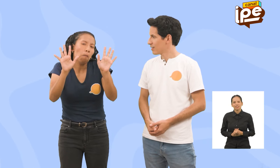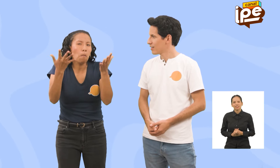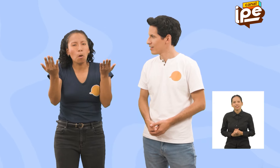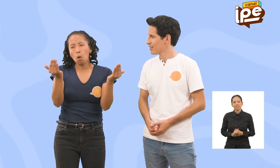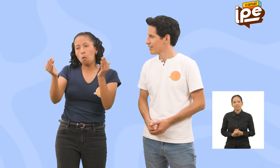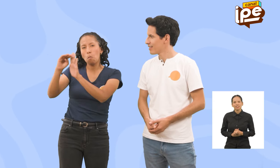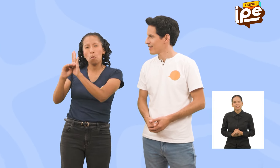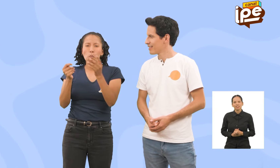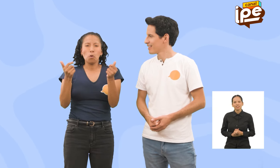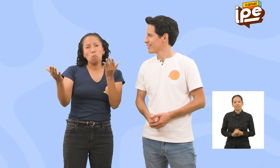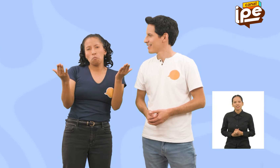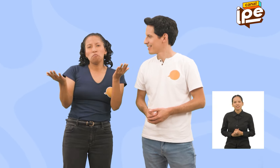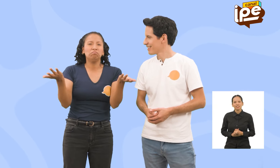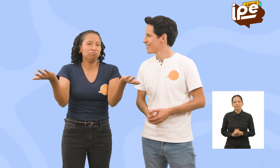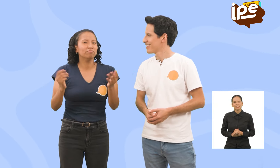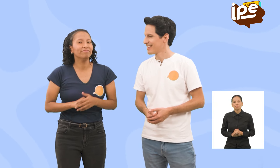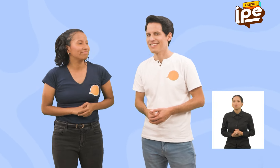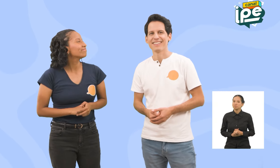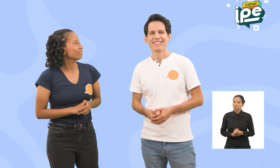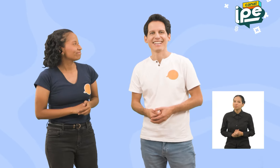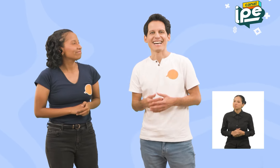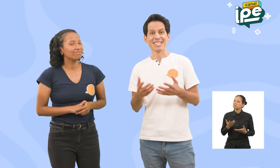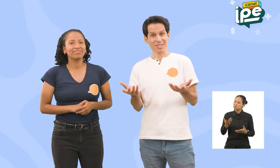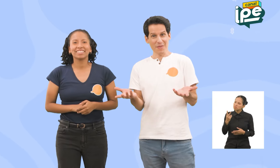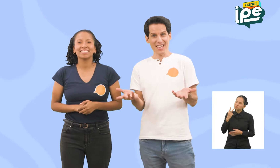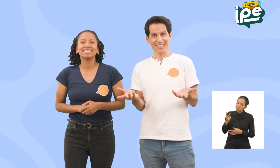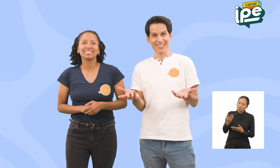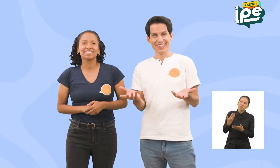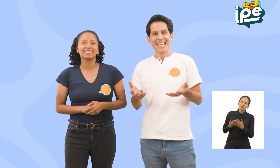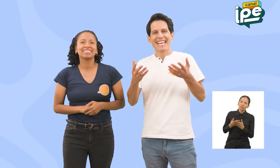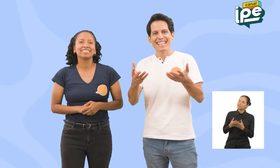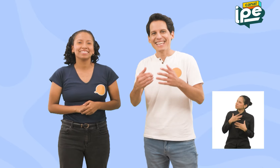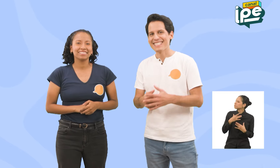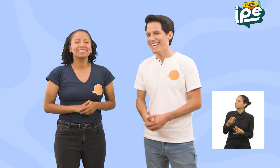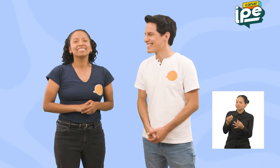las características de las lenguas orales así estoy viendo qué